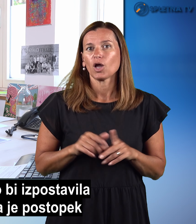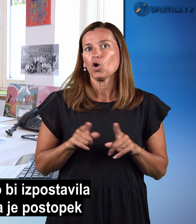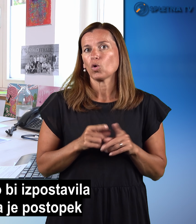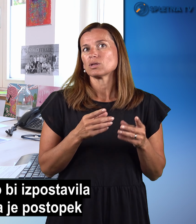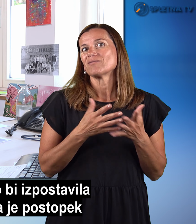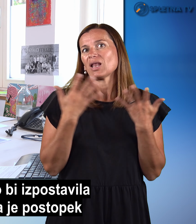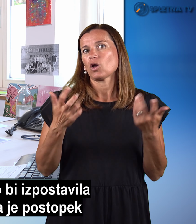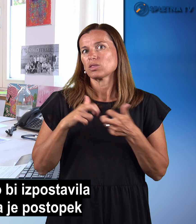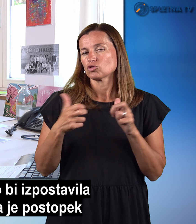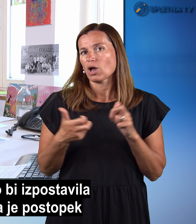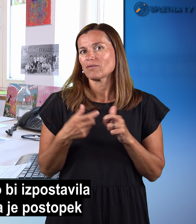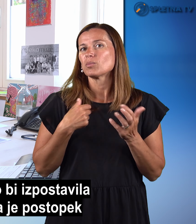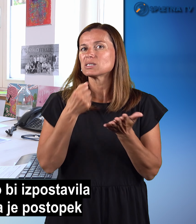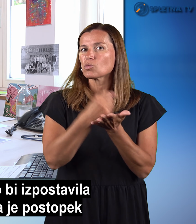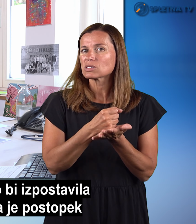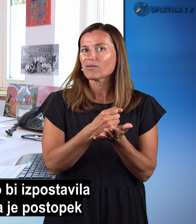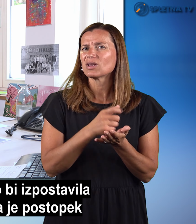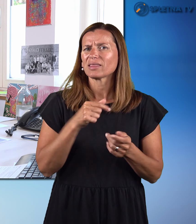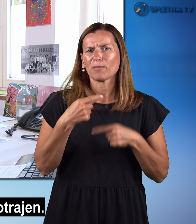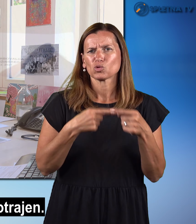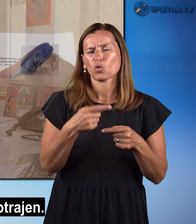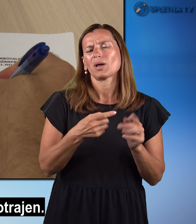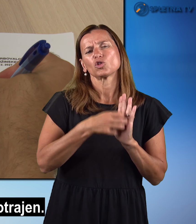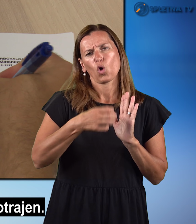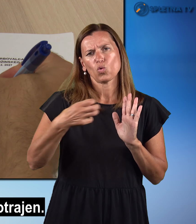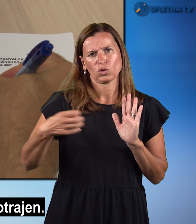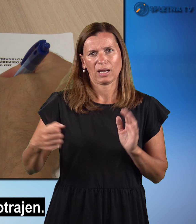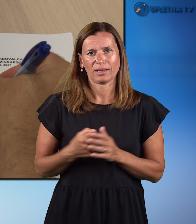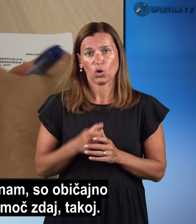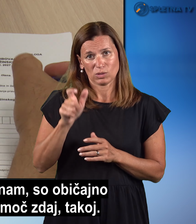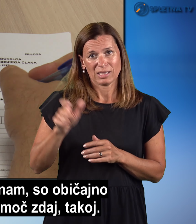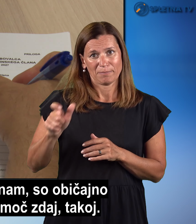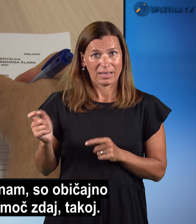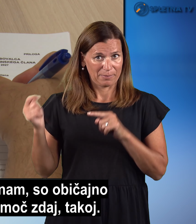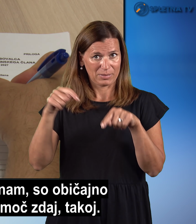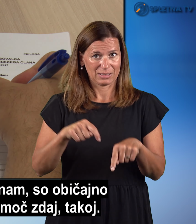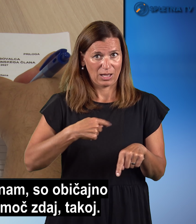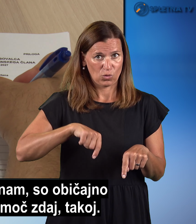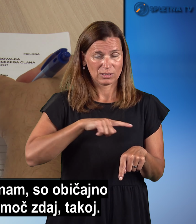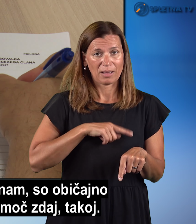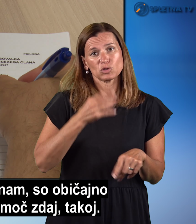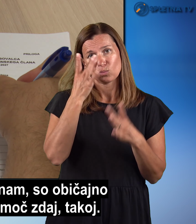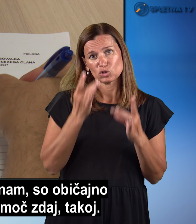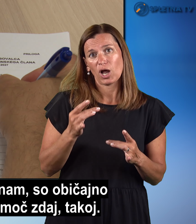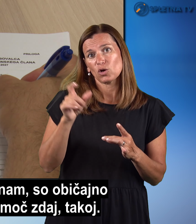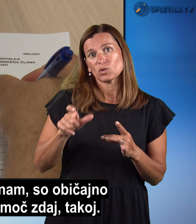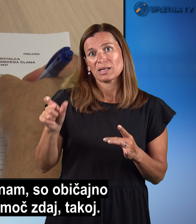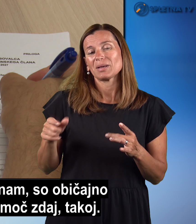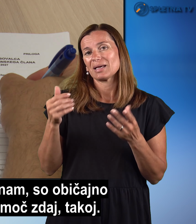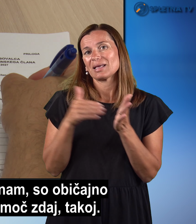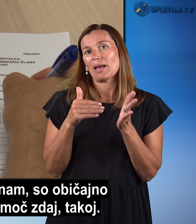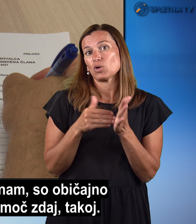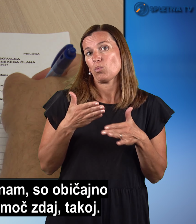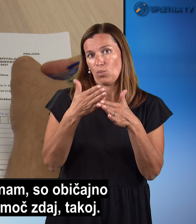Kot veliko težavo bi izpostavila predvsem to, da je postopek zelo dolgotrajen. Osebe, ki pridejo k nam, so običajno osebe, ki rabijo